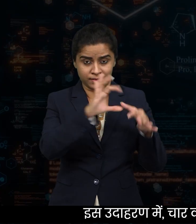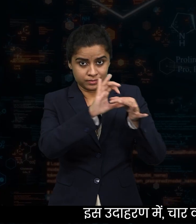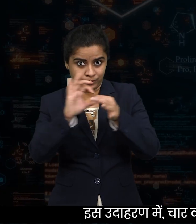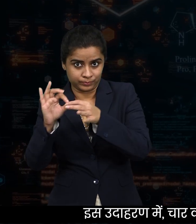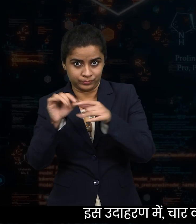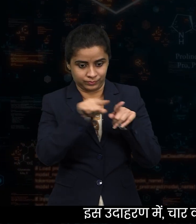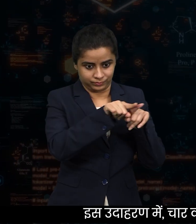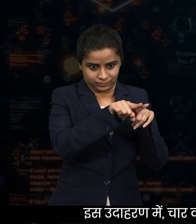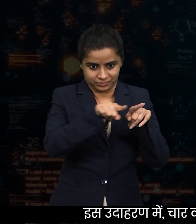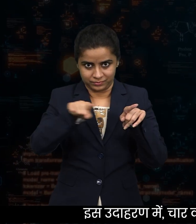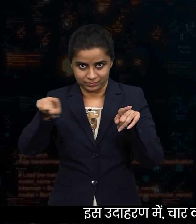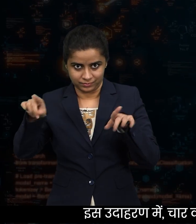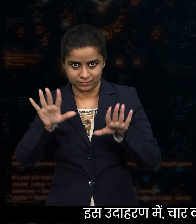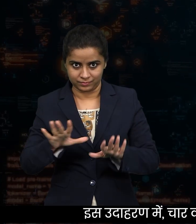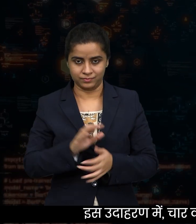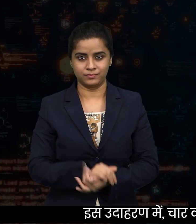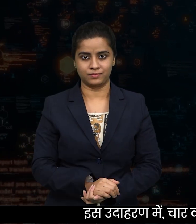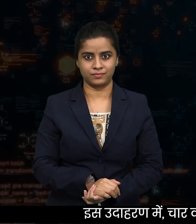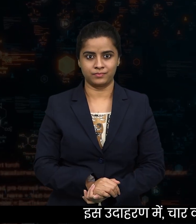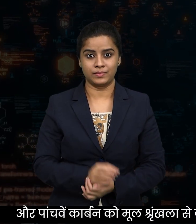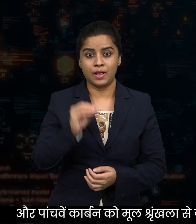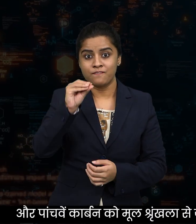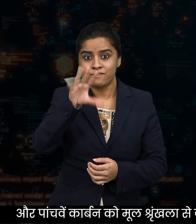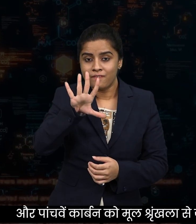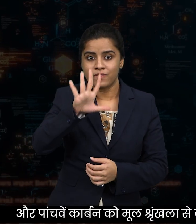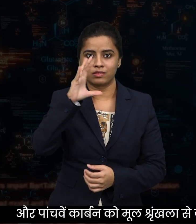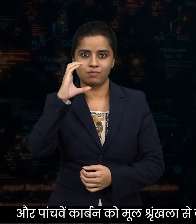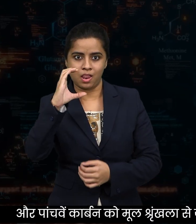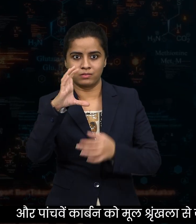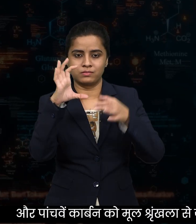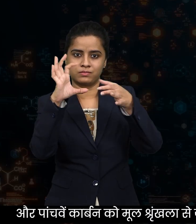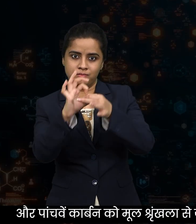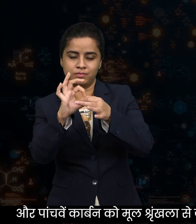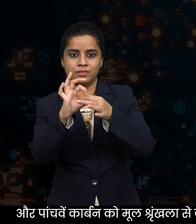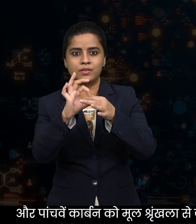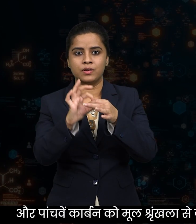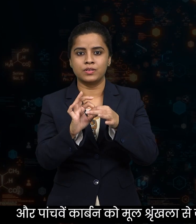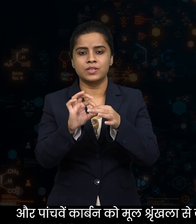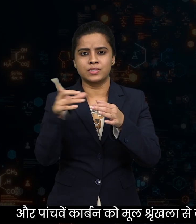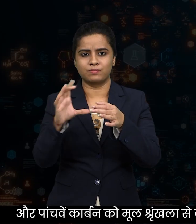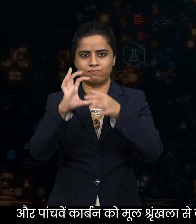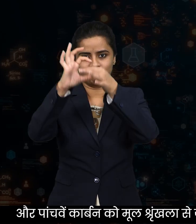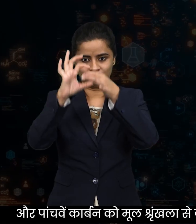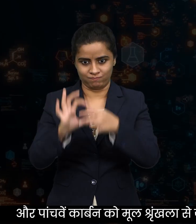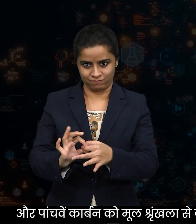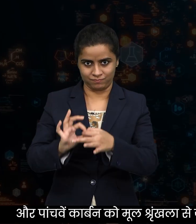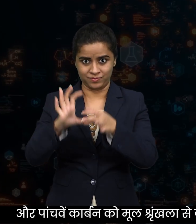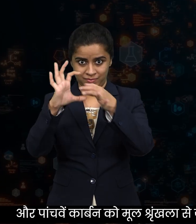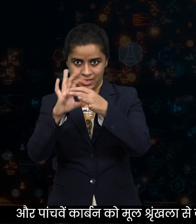रैखिक तरीके से जुड़े हुए और 5वें कार्बन को मूल श्रृंखला से जोड़ा जाता